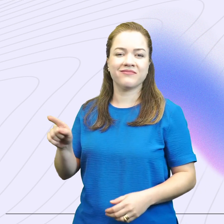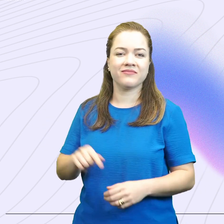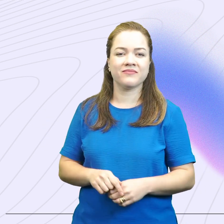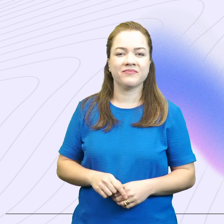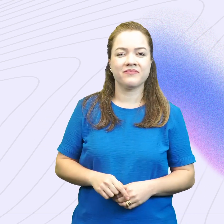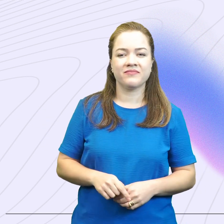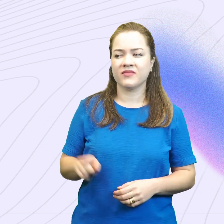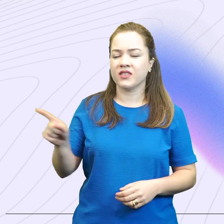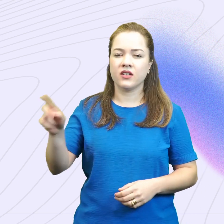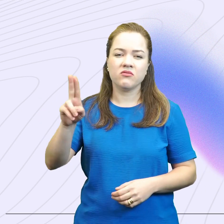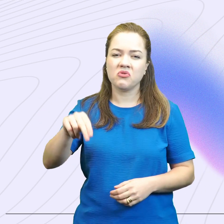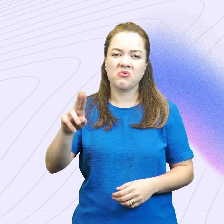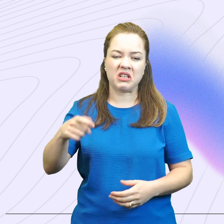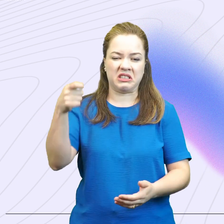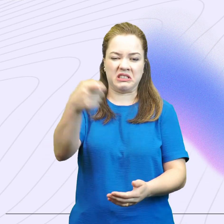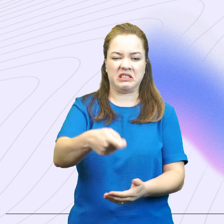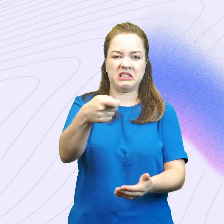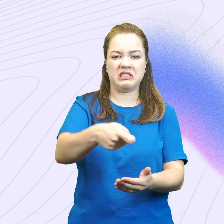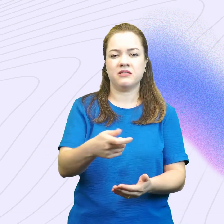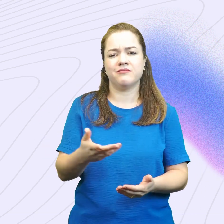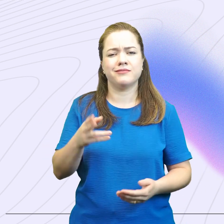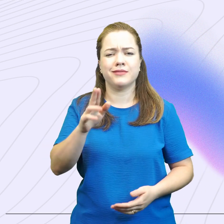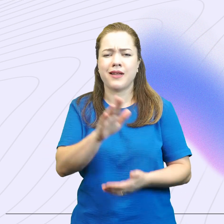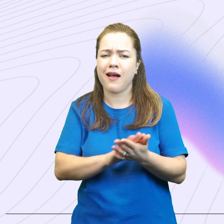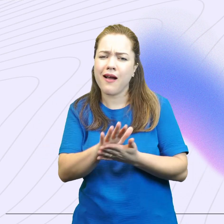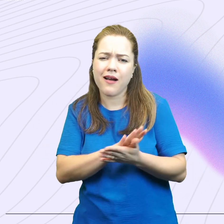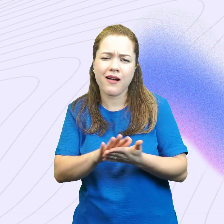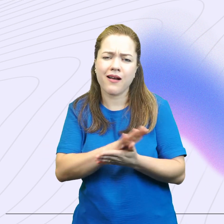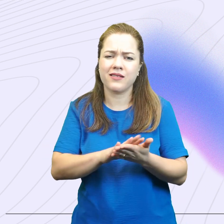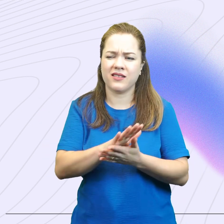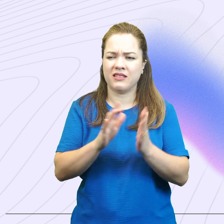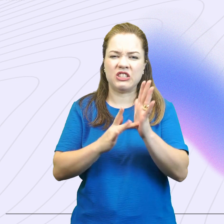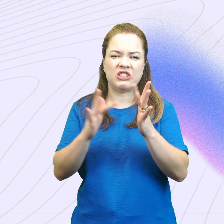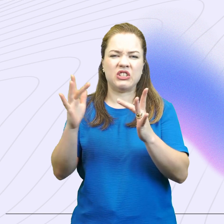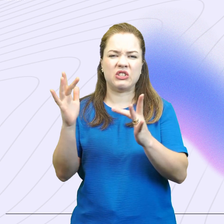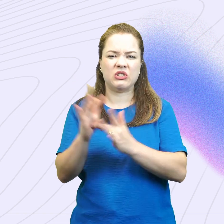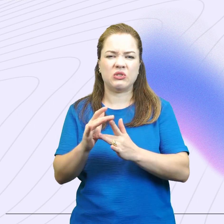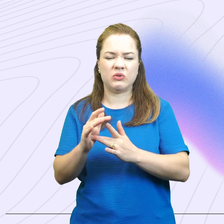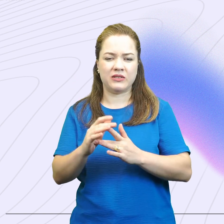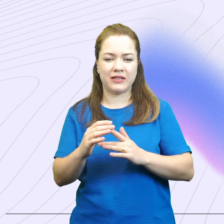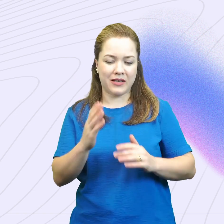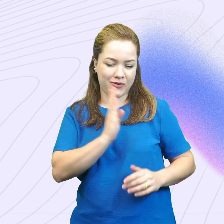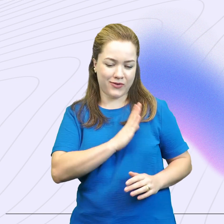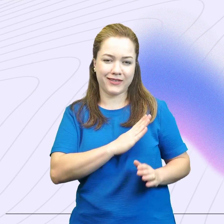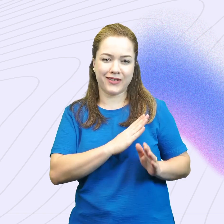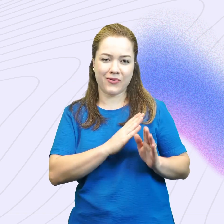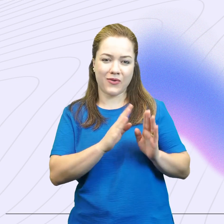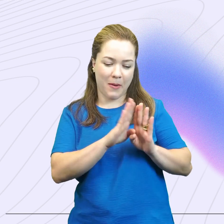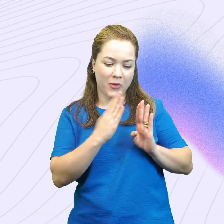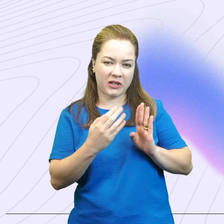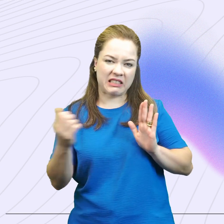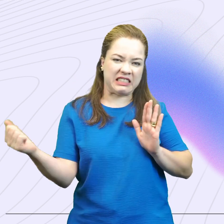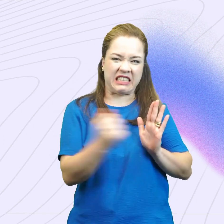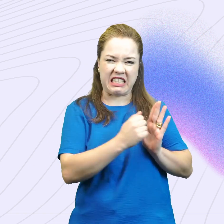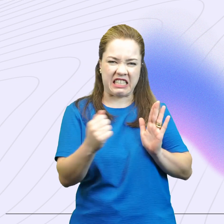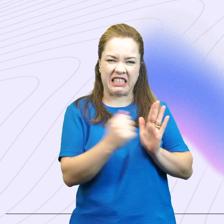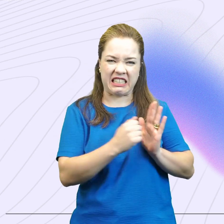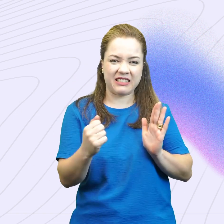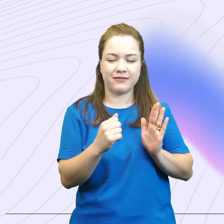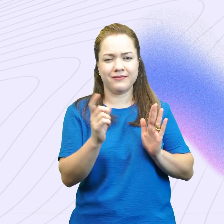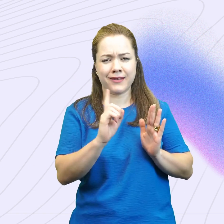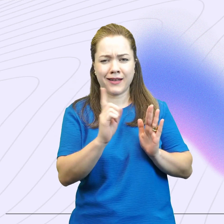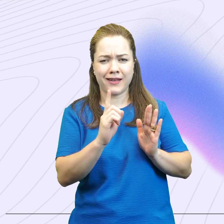Ele nunca vai obrigar ninguém a nada. Jesus nunca vai chegar arrebentando a porta do seu coração. Jesus nunca vai te